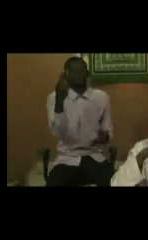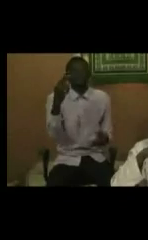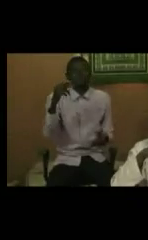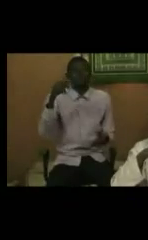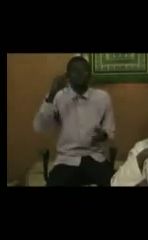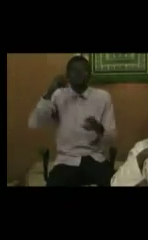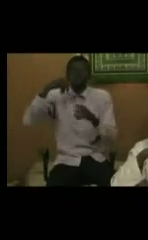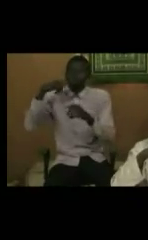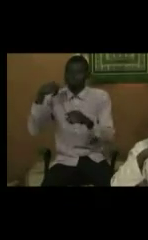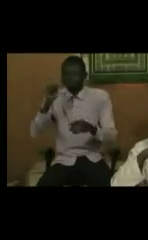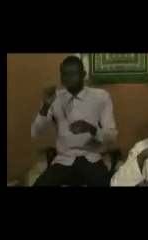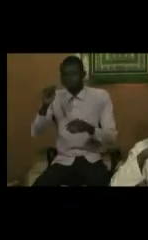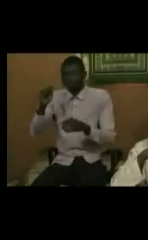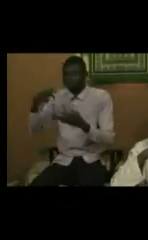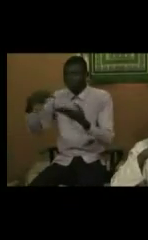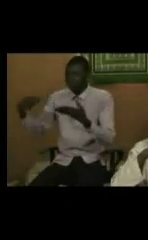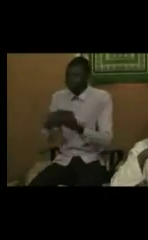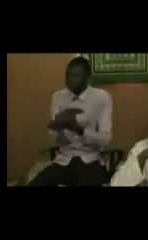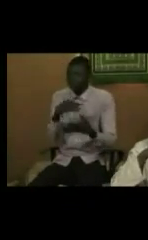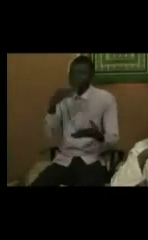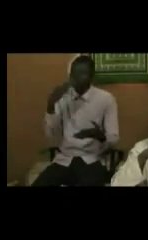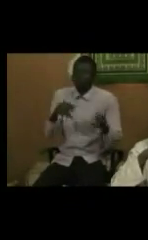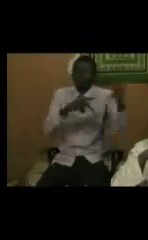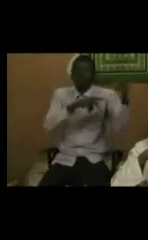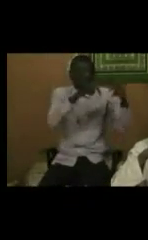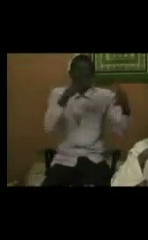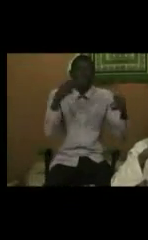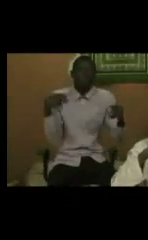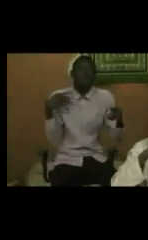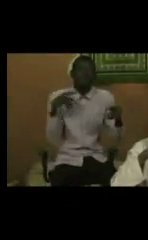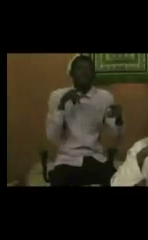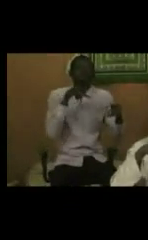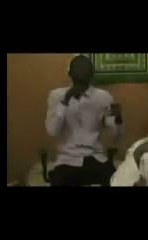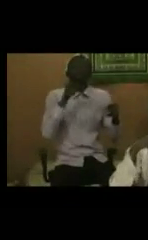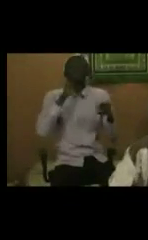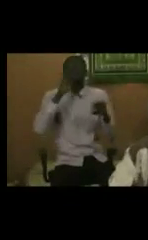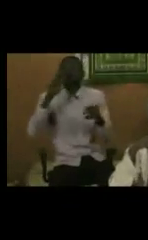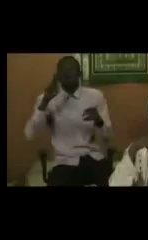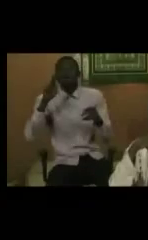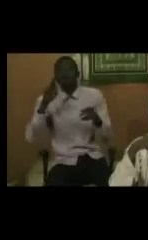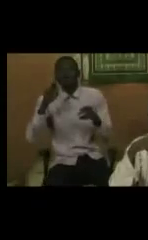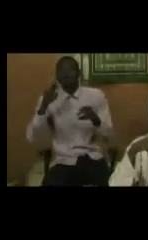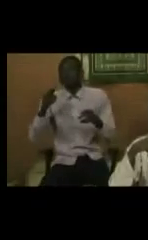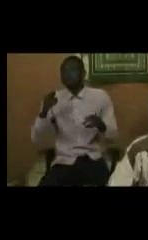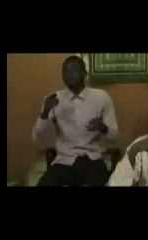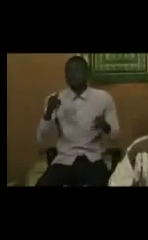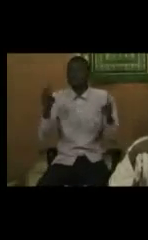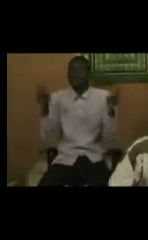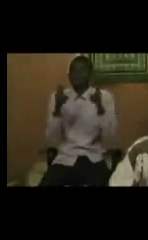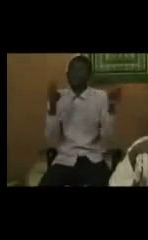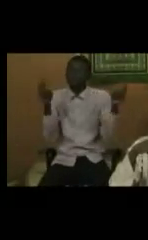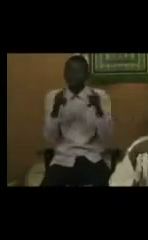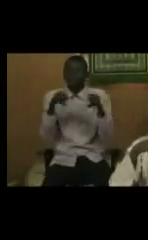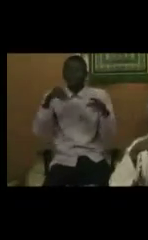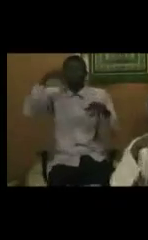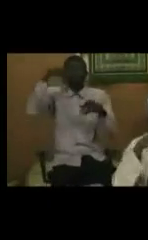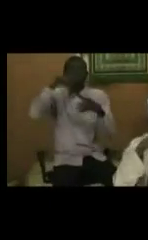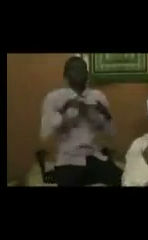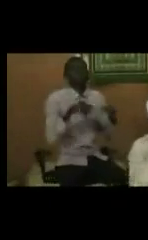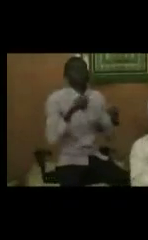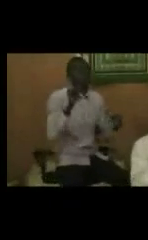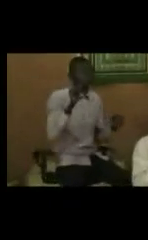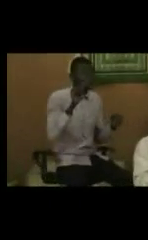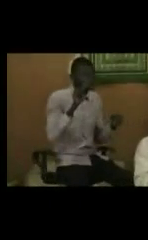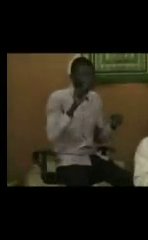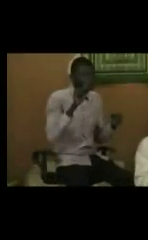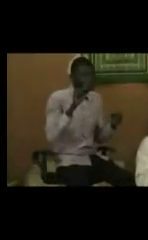melo lo kinu aila alasari magribi ishai to fu so ko diku se to ba fa ti kiraka